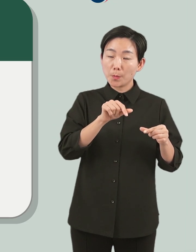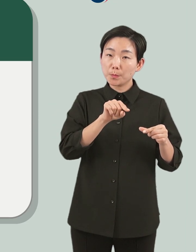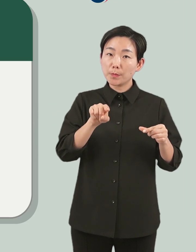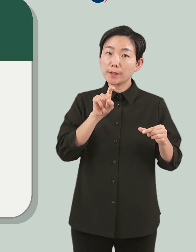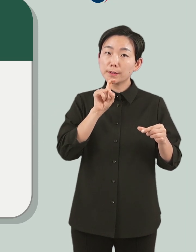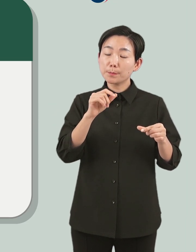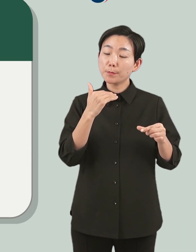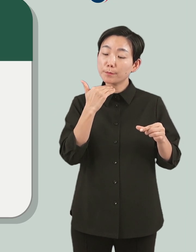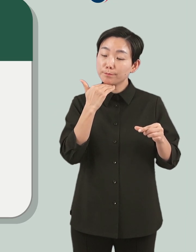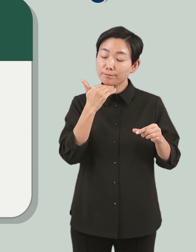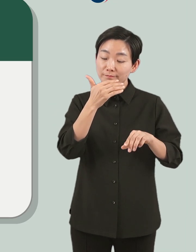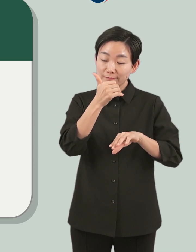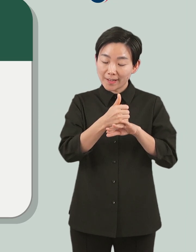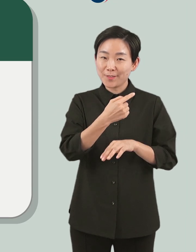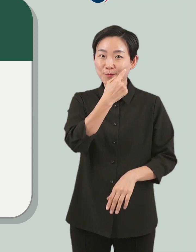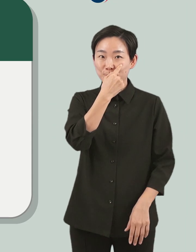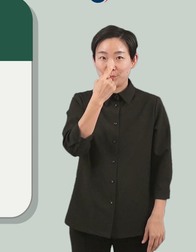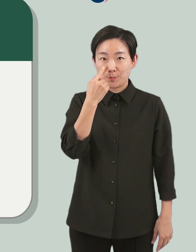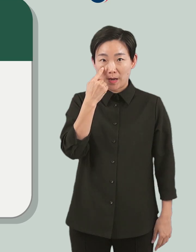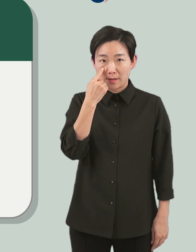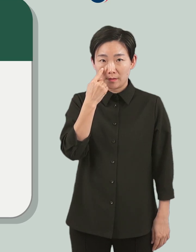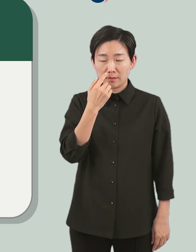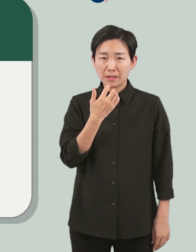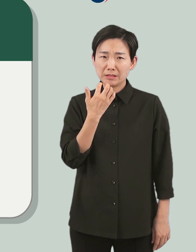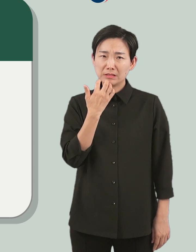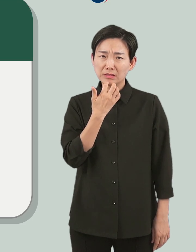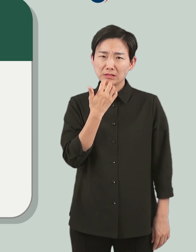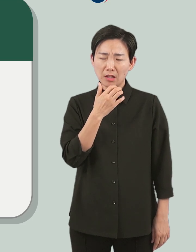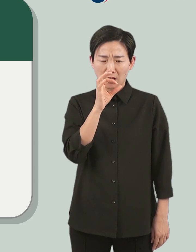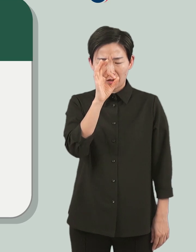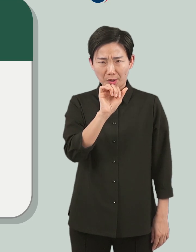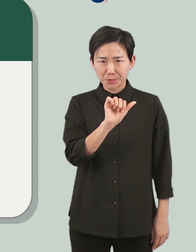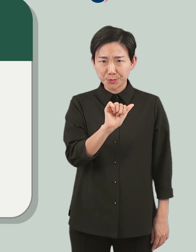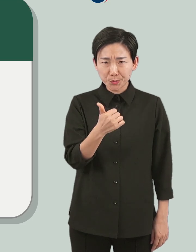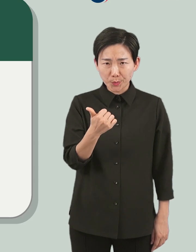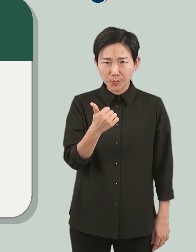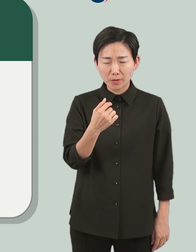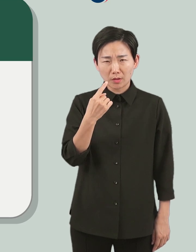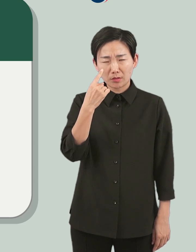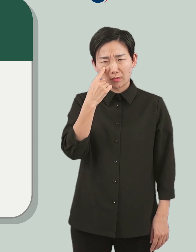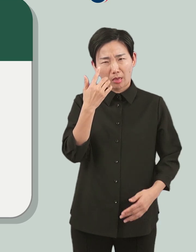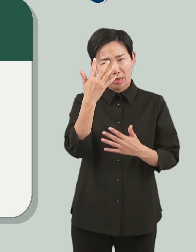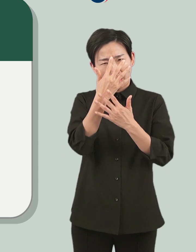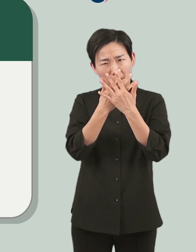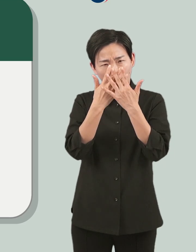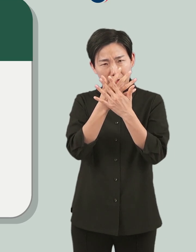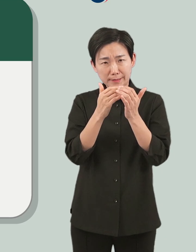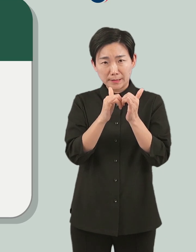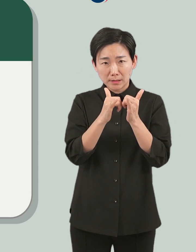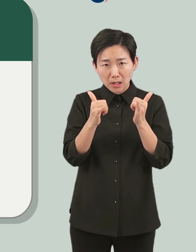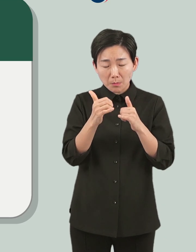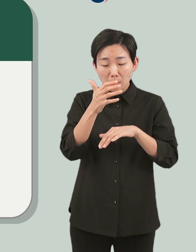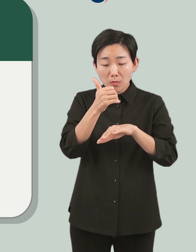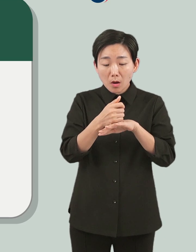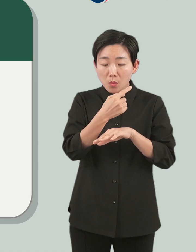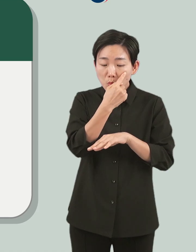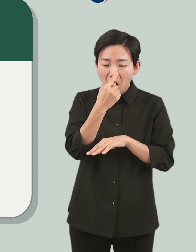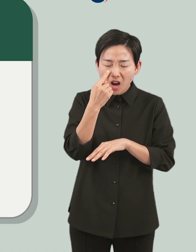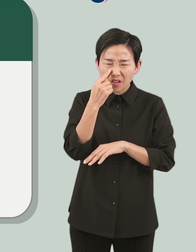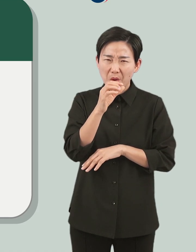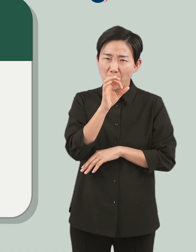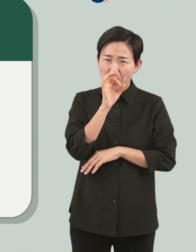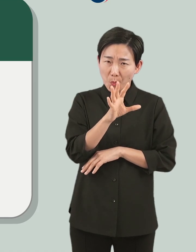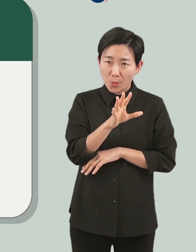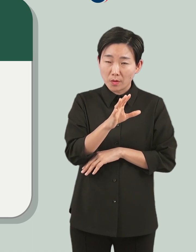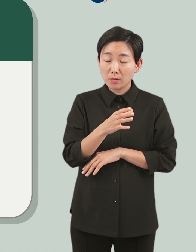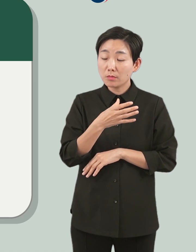이내의 결과를 확인합니다. 색상 구분이 어렵거나 시력이 낮은 경우에는 결과 확인이 어려울 수 있으며 고령자는